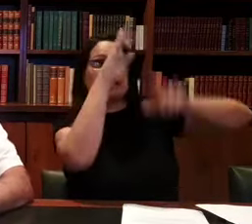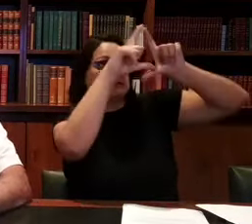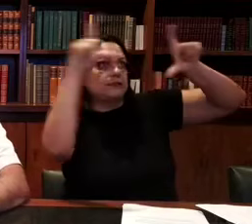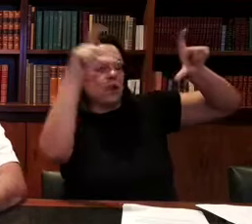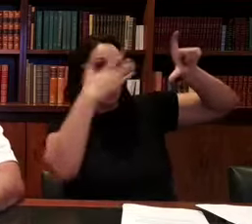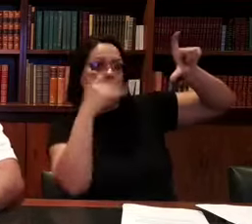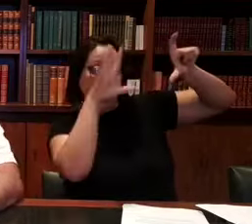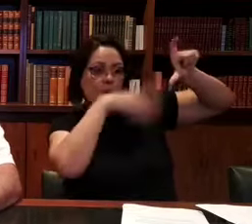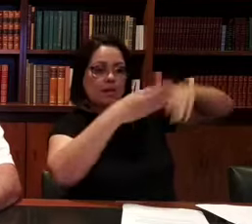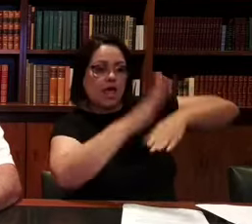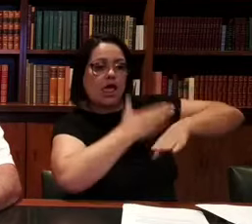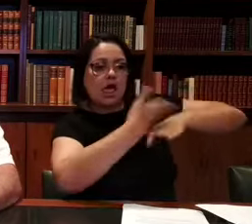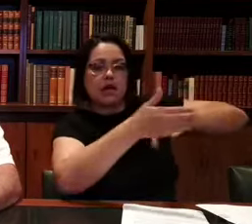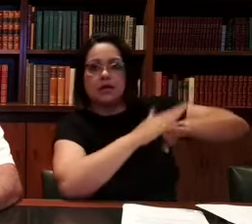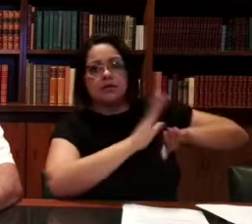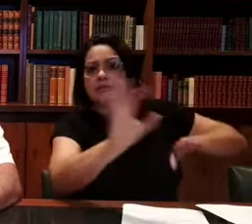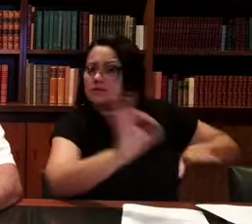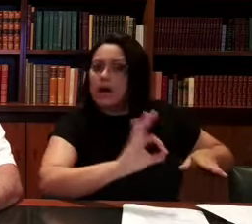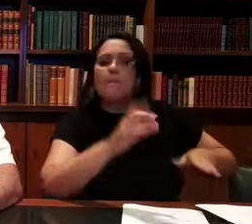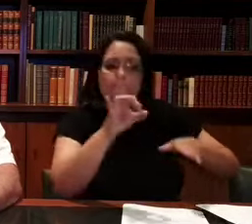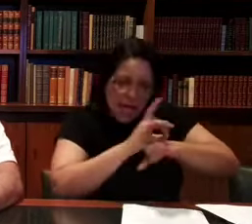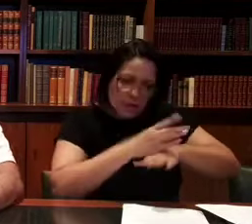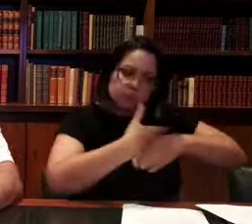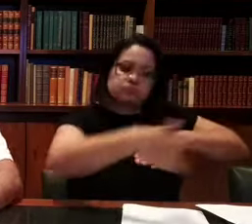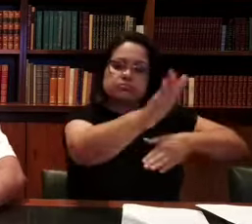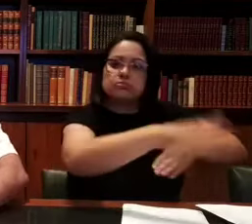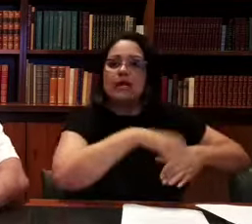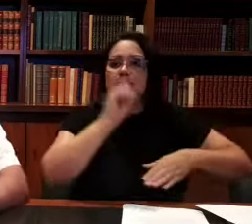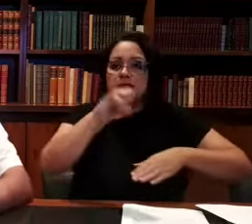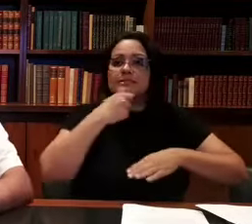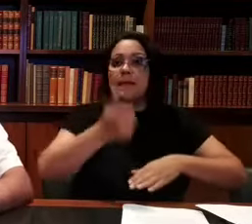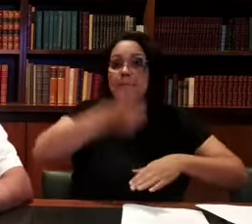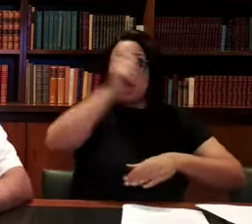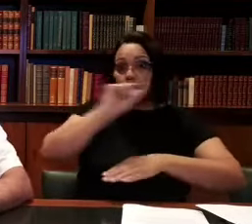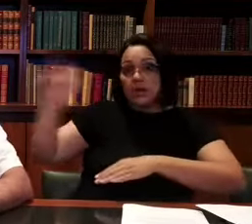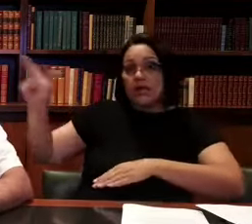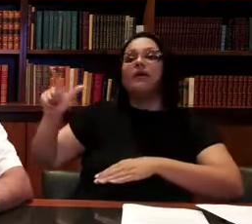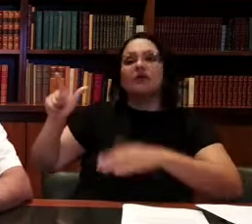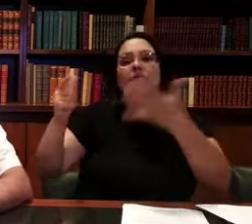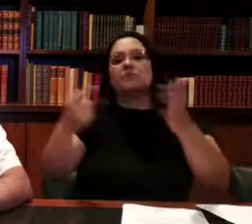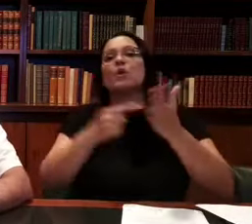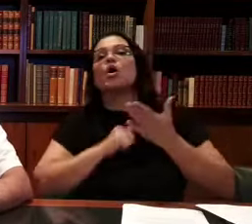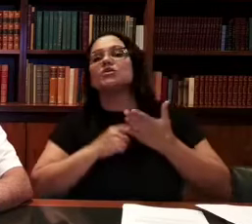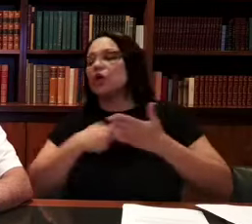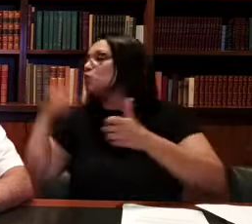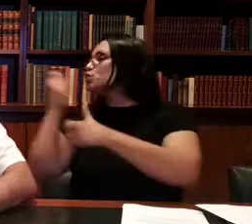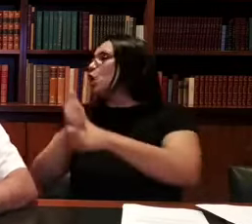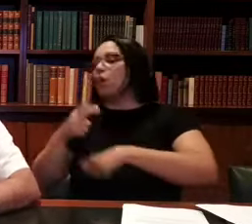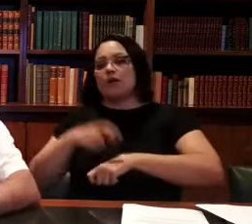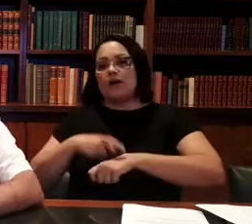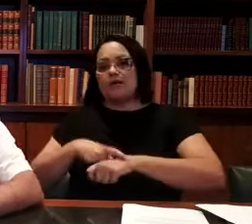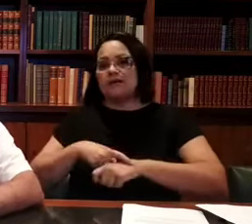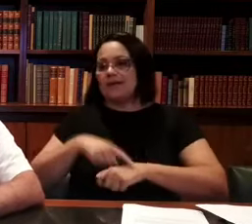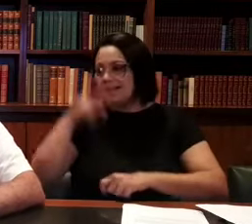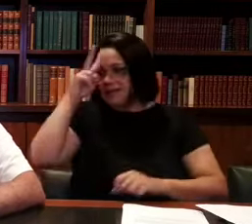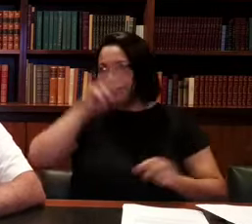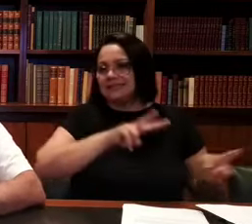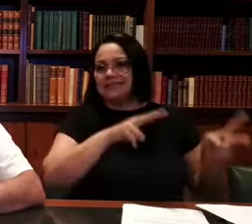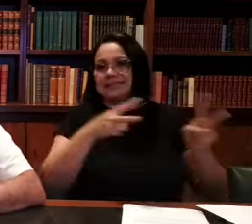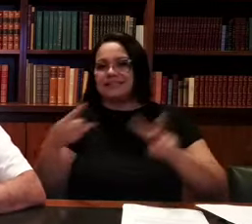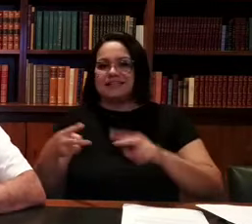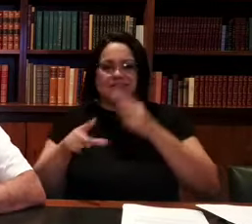agora se tiver alguém melhor cortar aceso pode vir aqui apresentar como troca o página agora como no começo da transição tecido